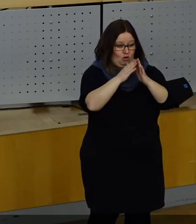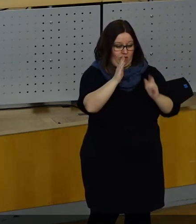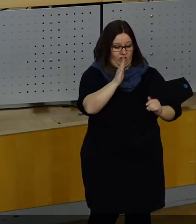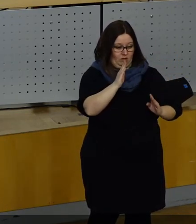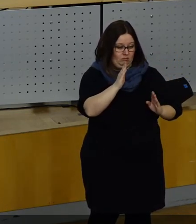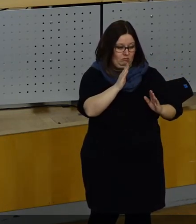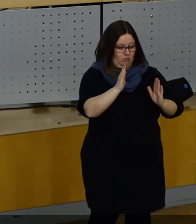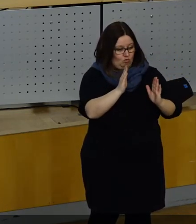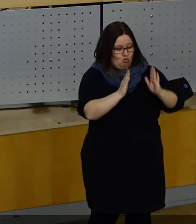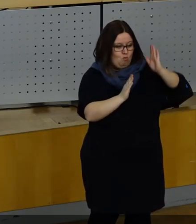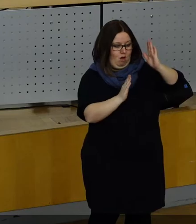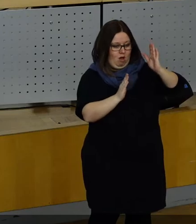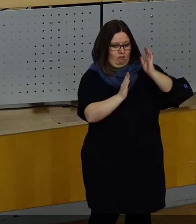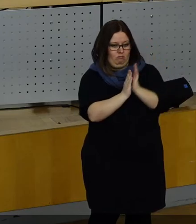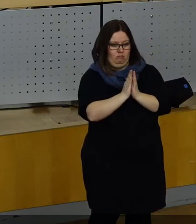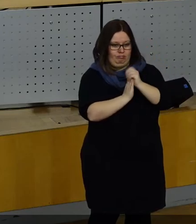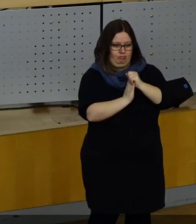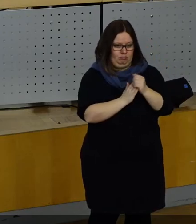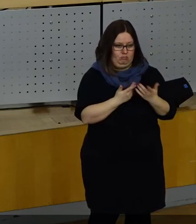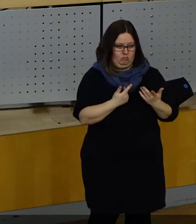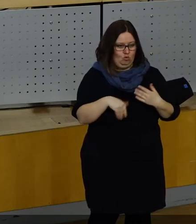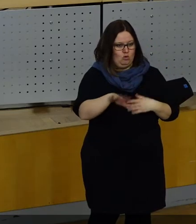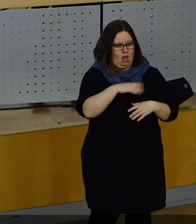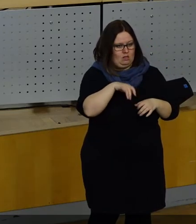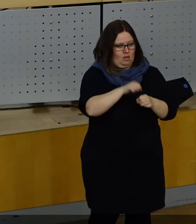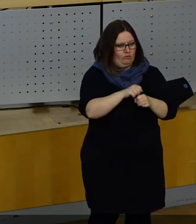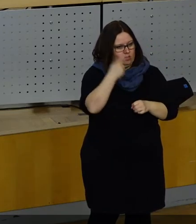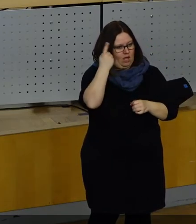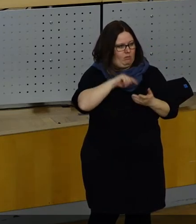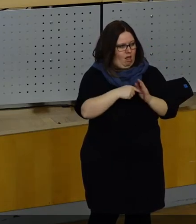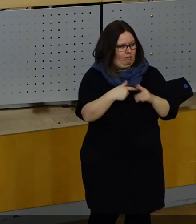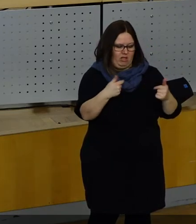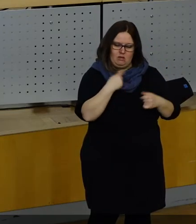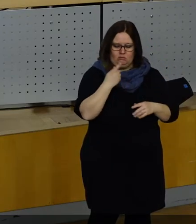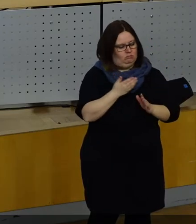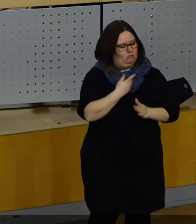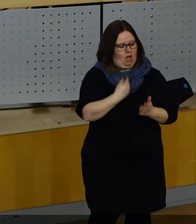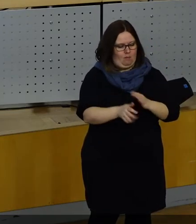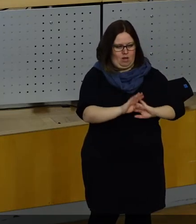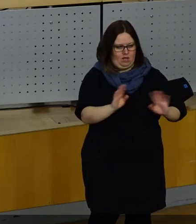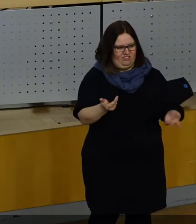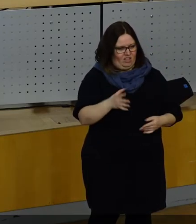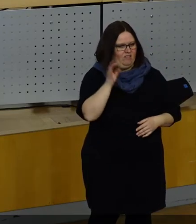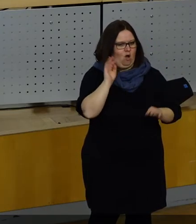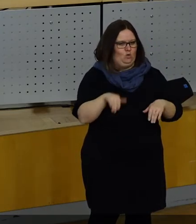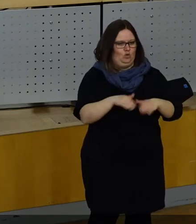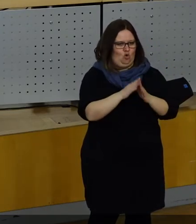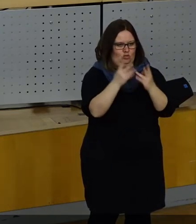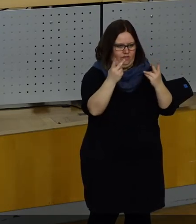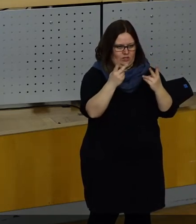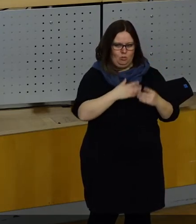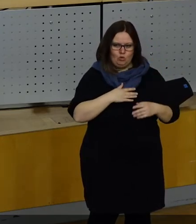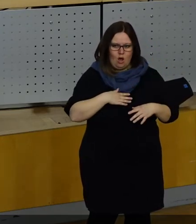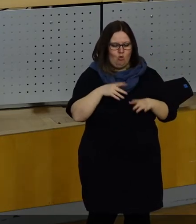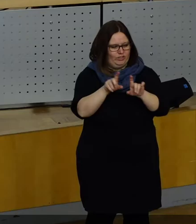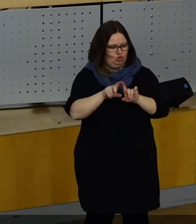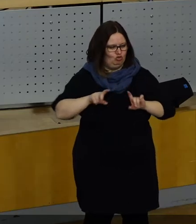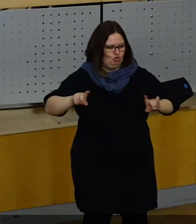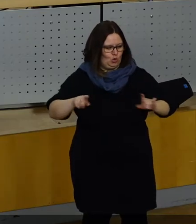verdeckt. Das Landesamt für Denkmalpflege hat das dann auch so gesehen. Also auch hier sind wir im Prinzip etwas schlauer als die Jury